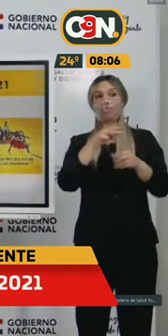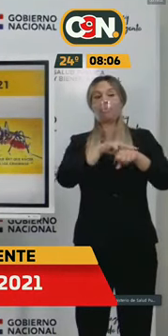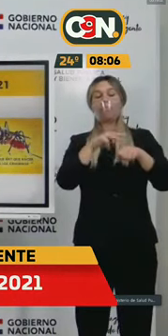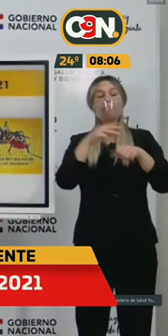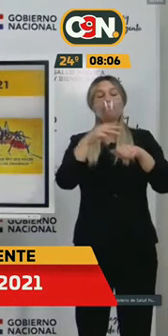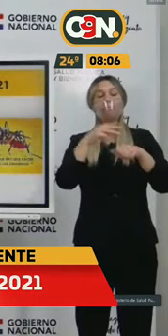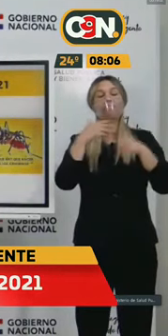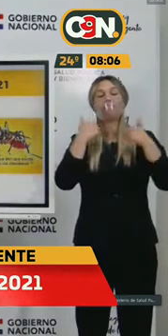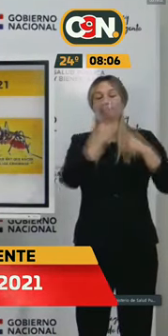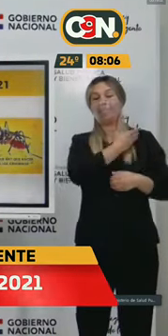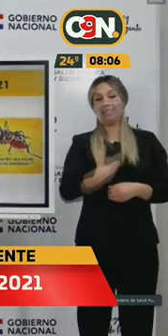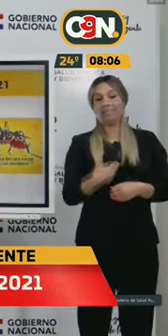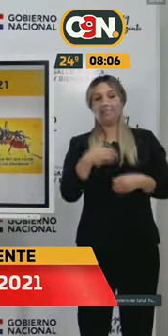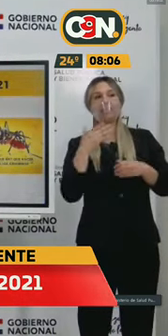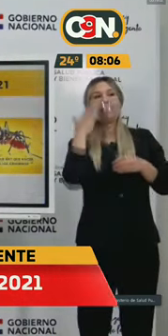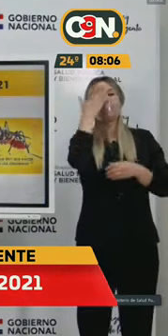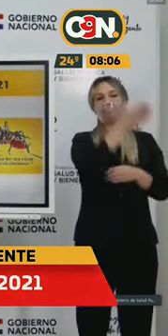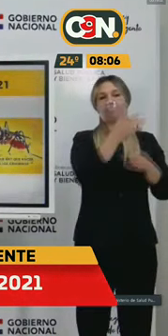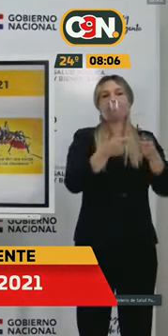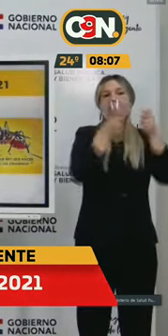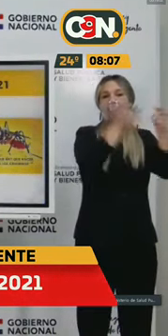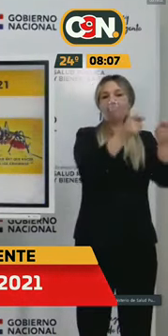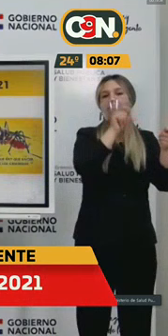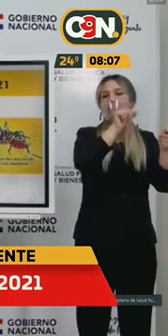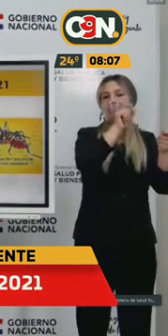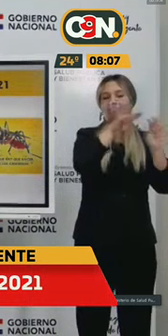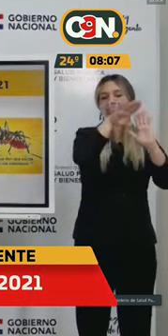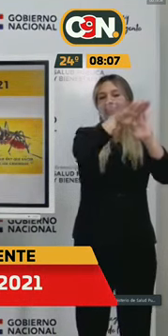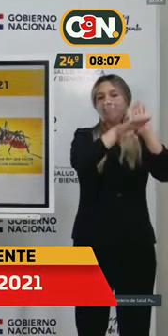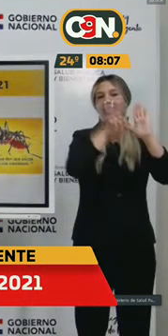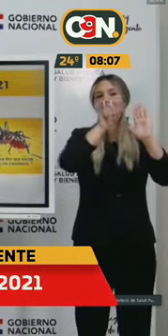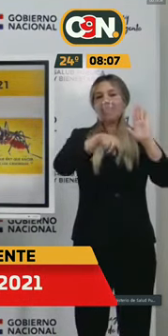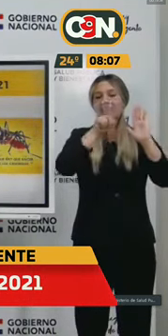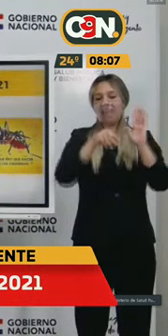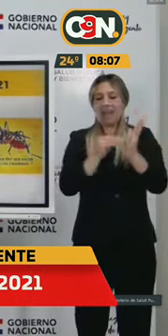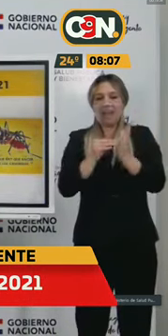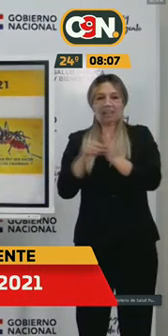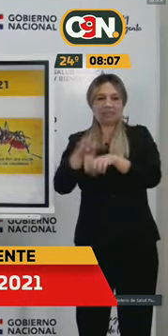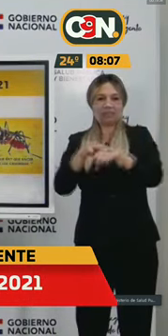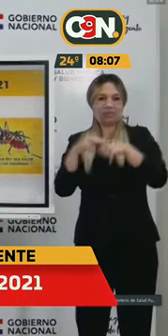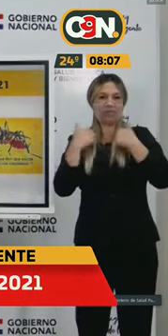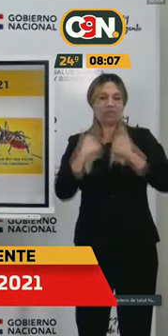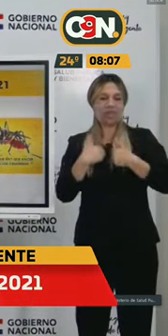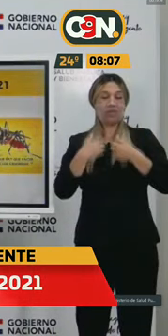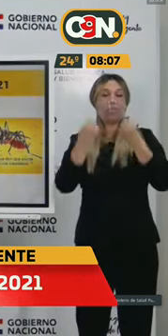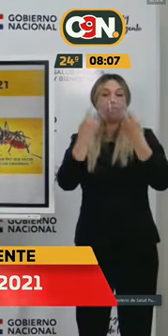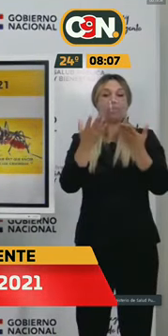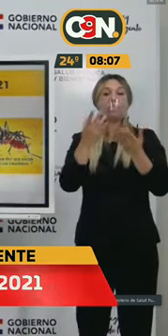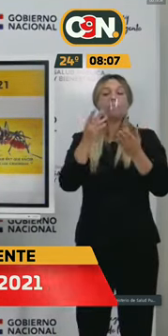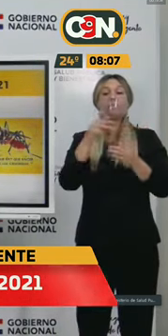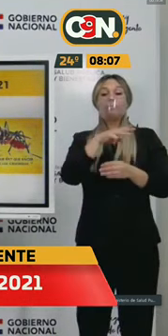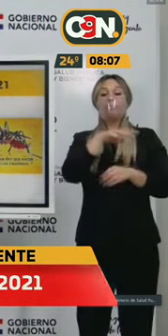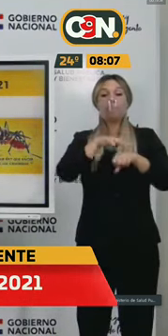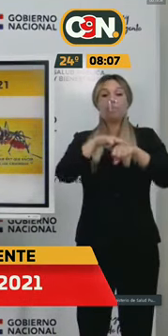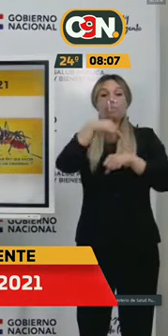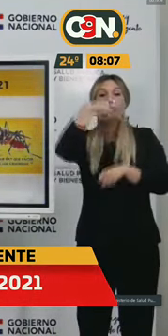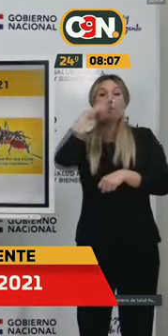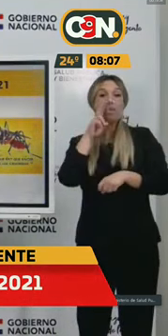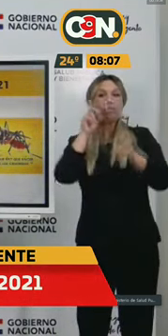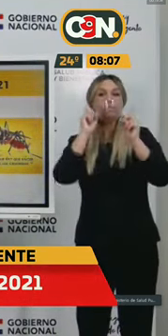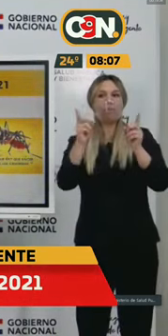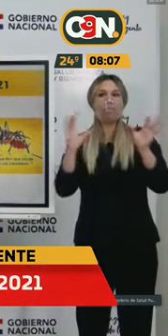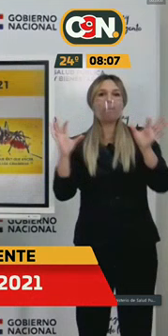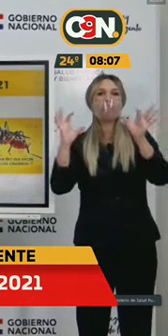otros organismos del Estado, entre las cuales destaco muy particularmente la que se ha llevado adelante con el Ministerio de Educación y Culto,